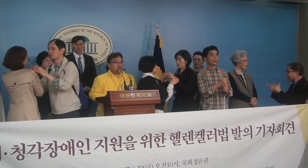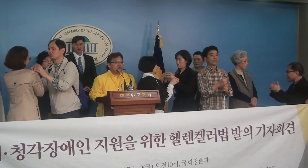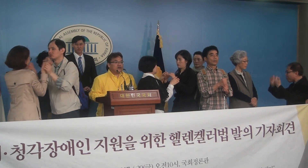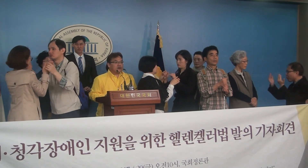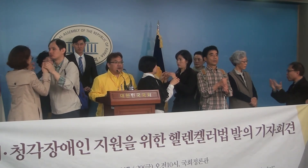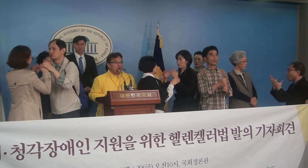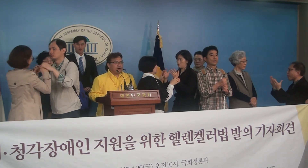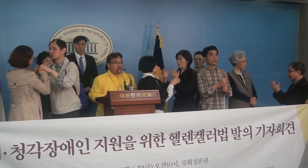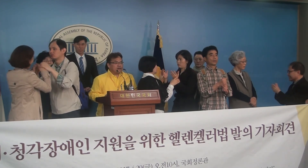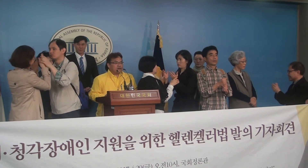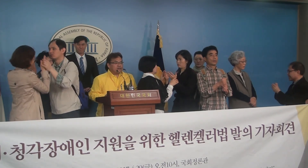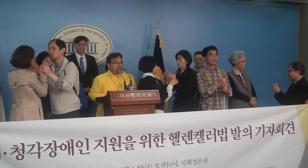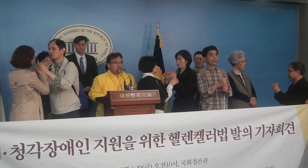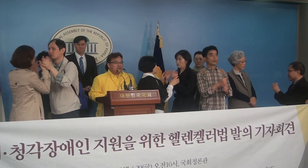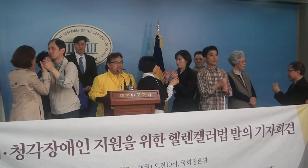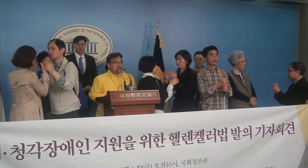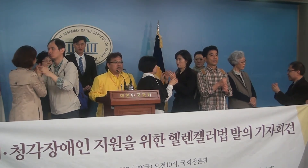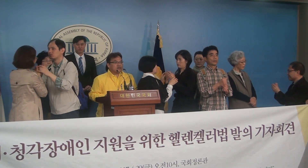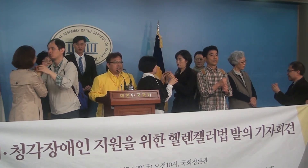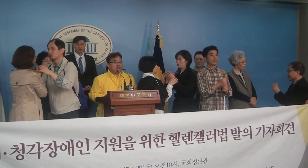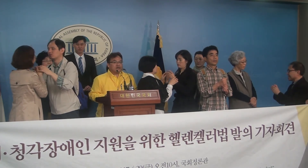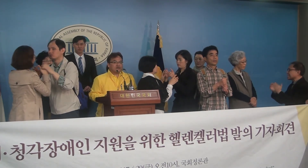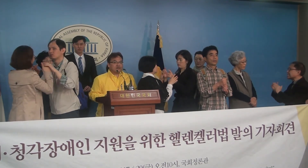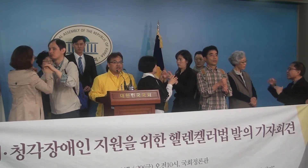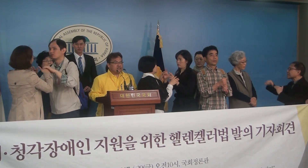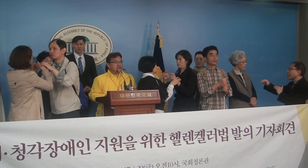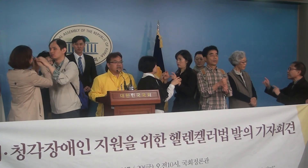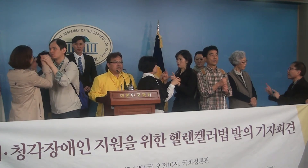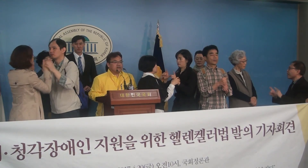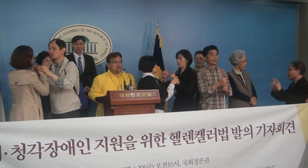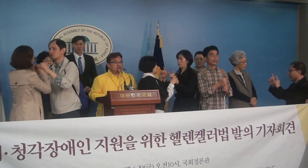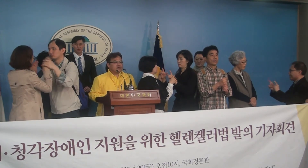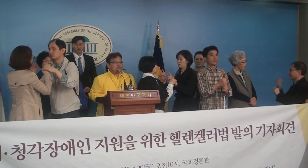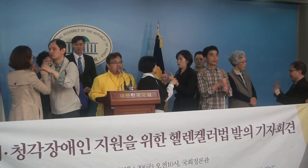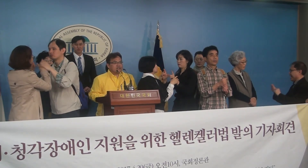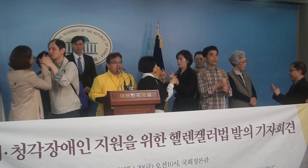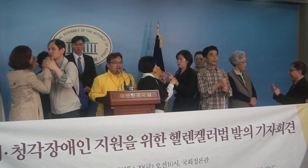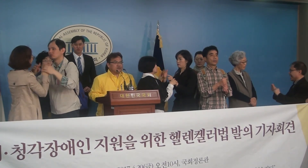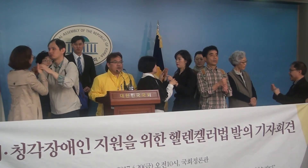모두가 완전하고 지역사회에서 생활할 수 있는